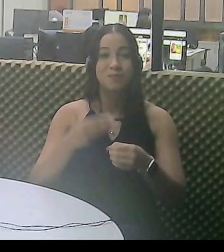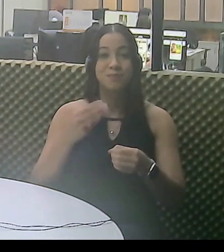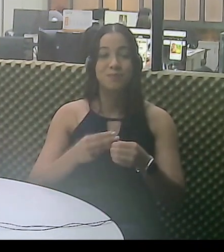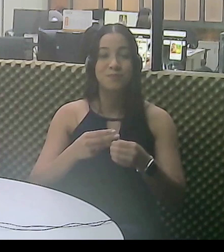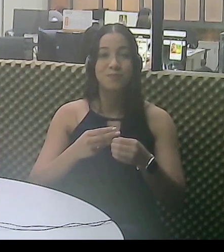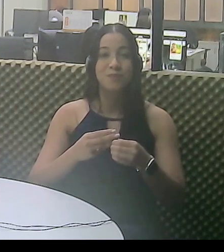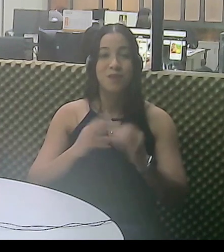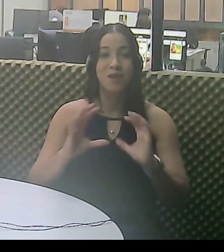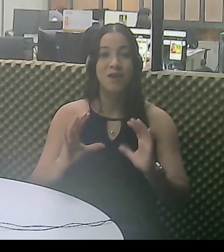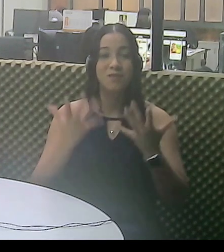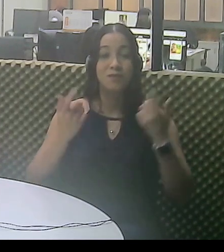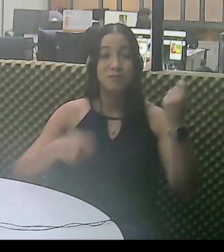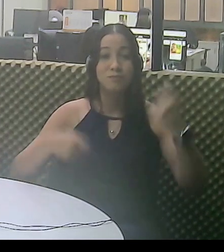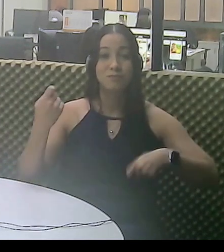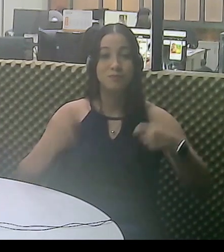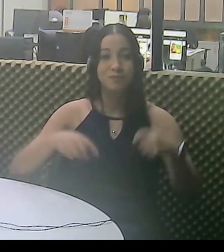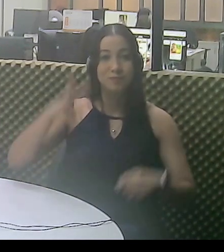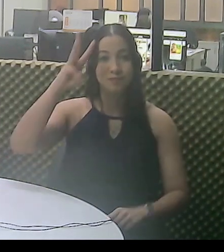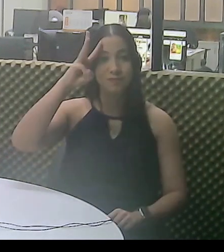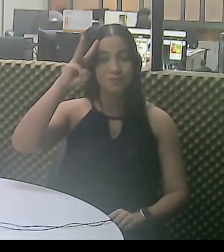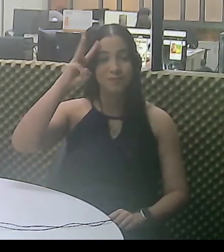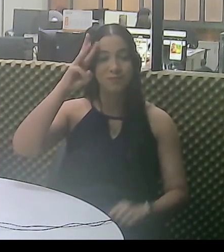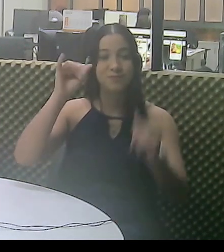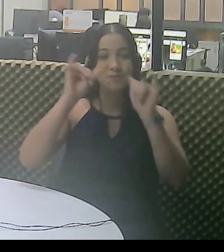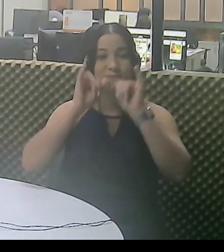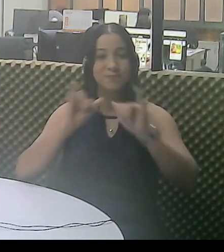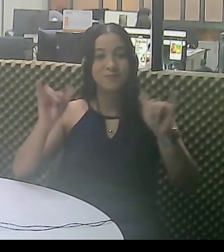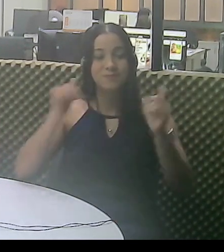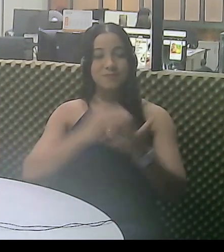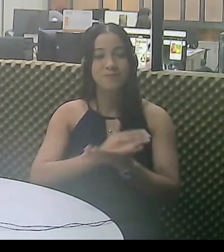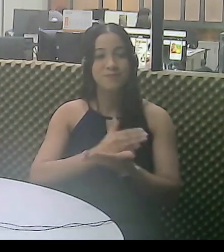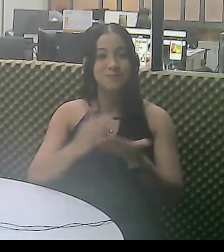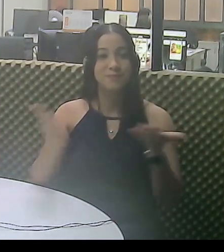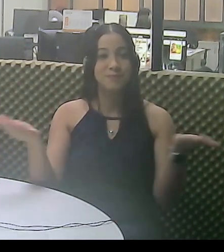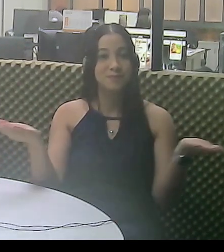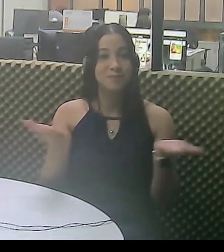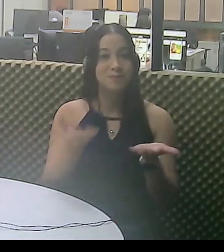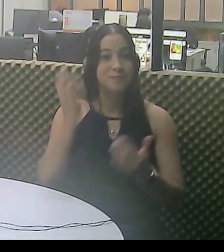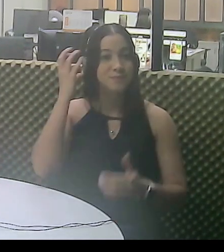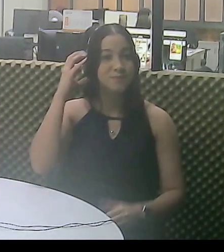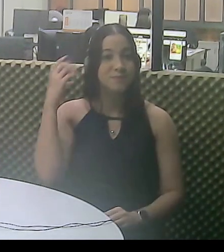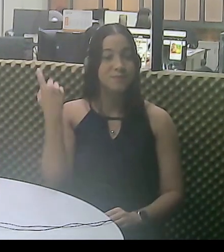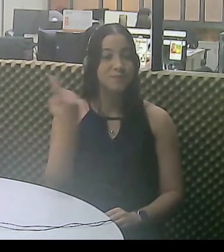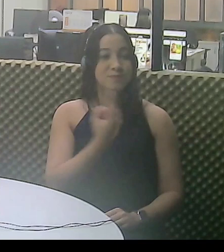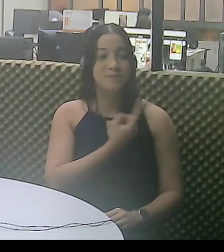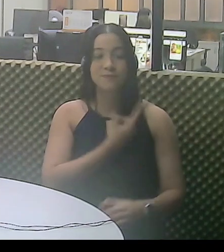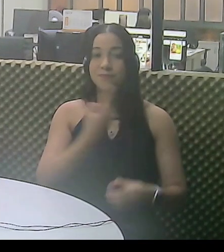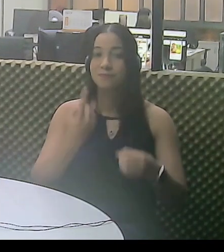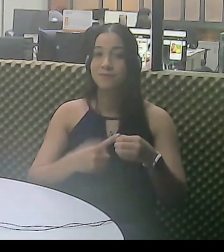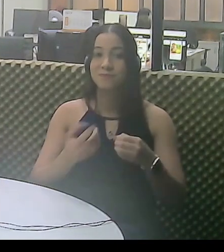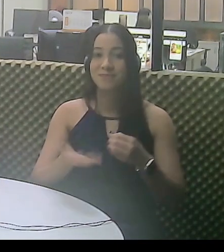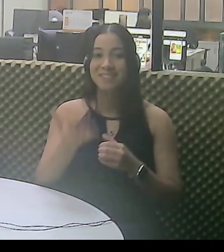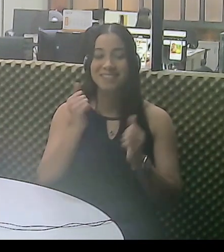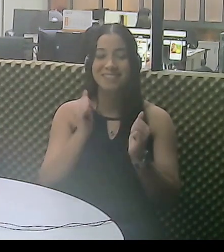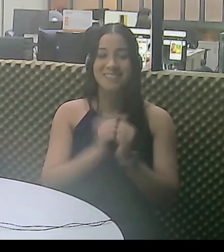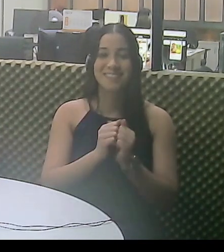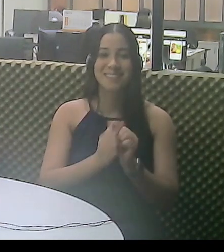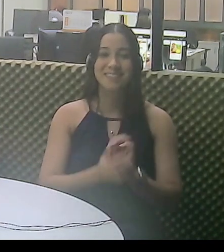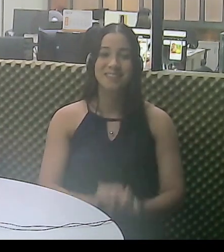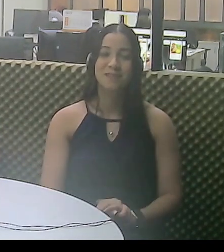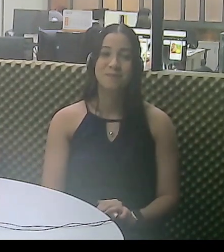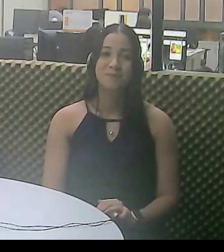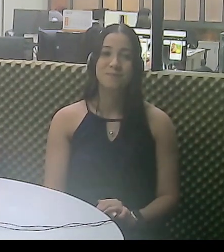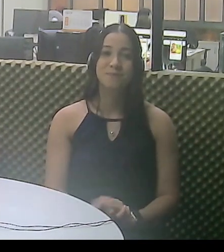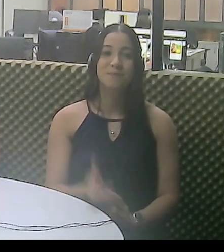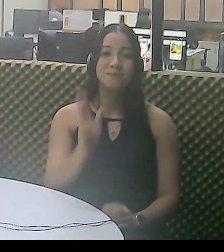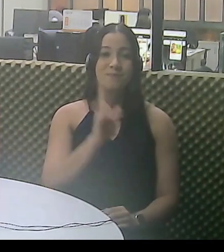do Sou Mais Batera nesta terça. Essas e outras notícias a partir de agora na Rádio Nossa Cidade. Vem com a gente!